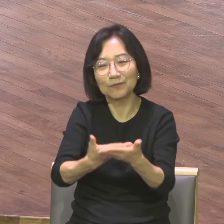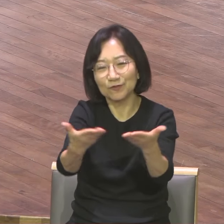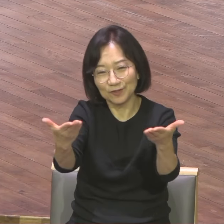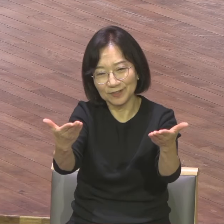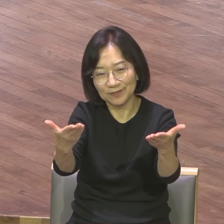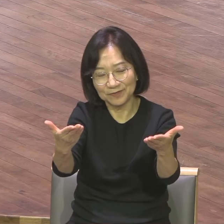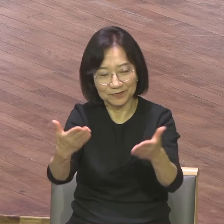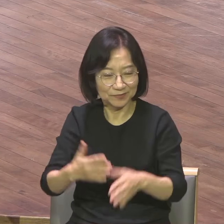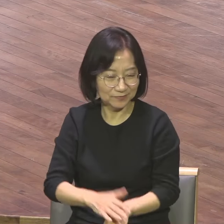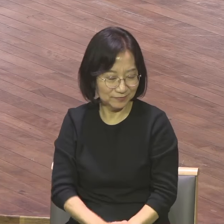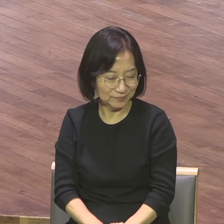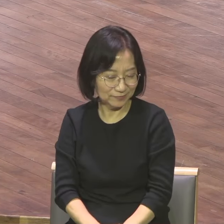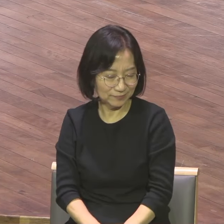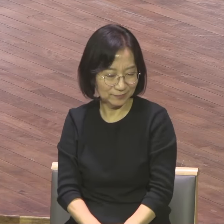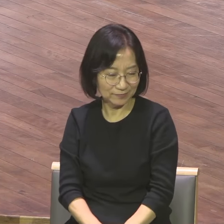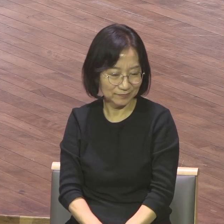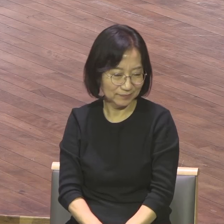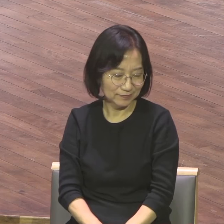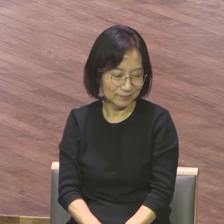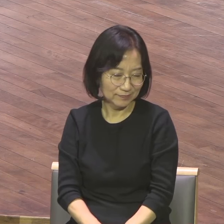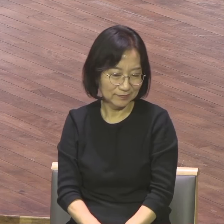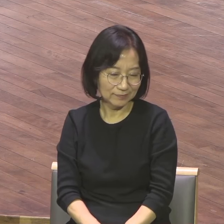응답하시리라.